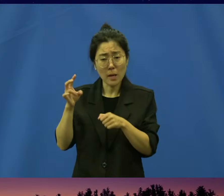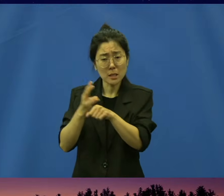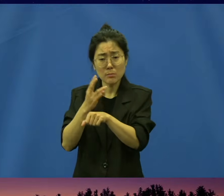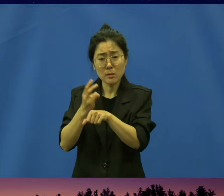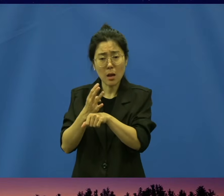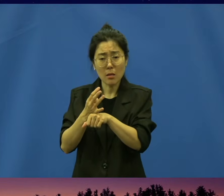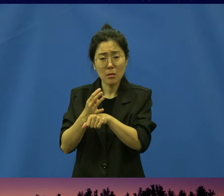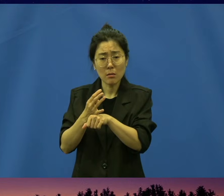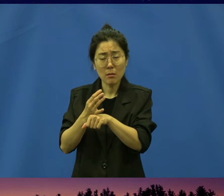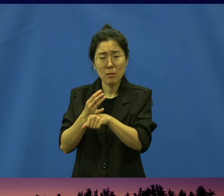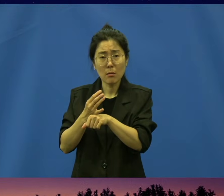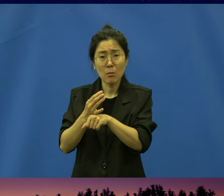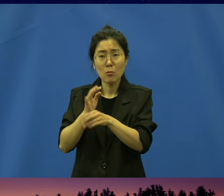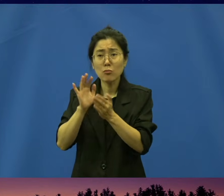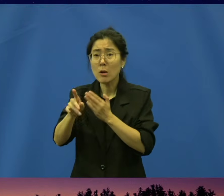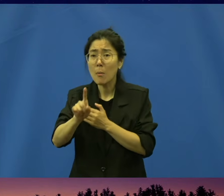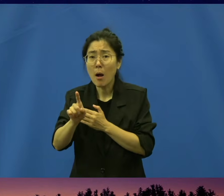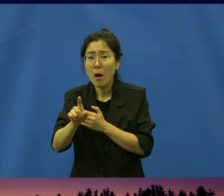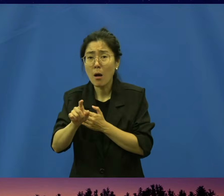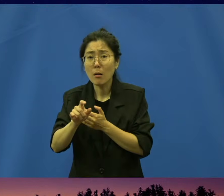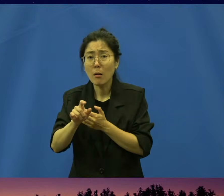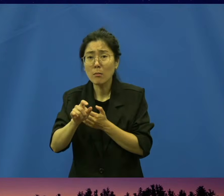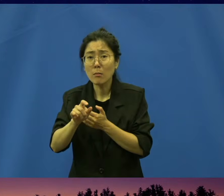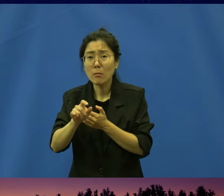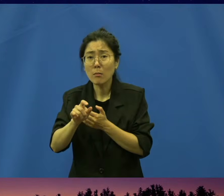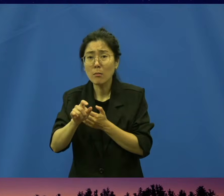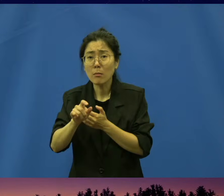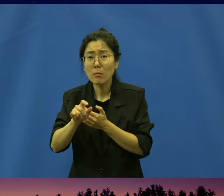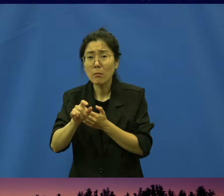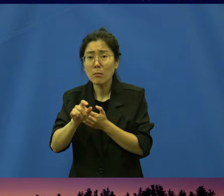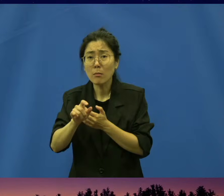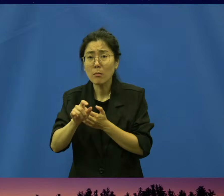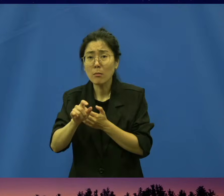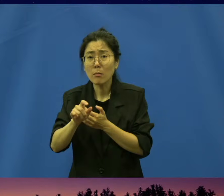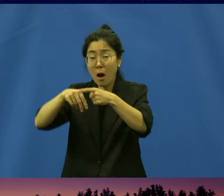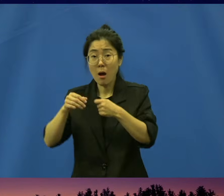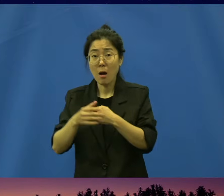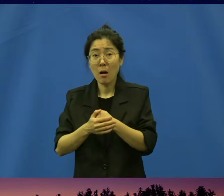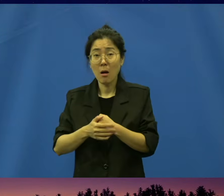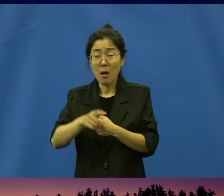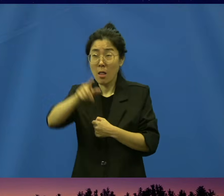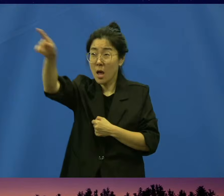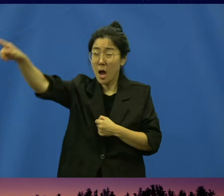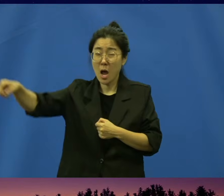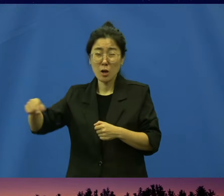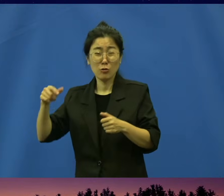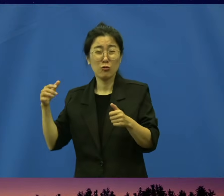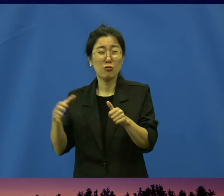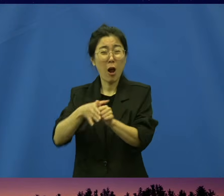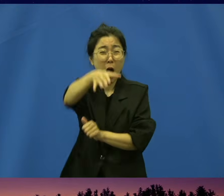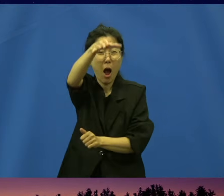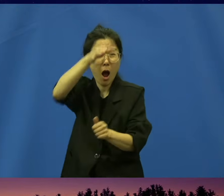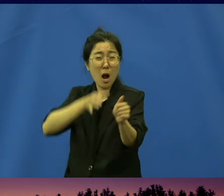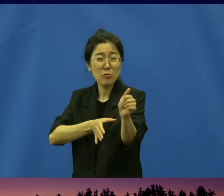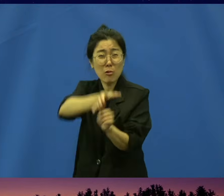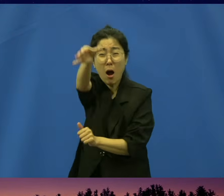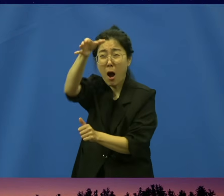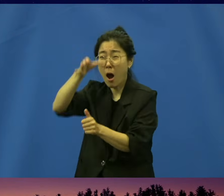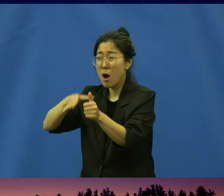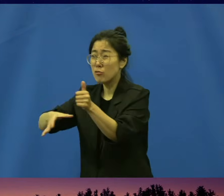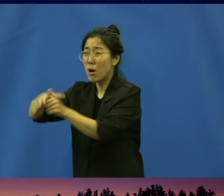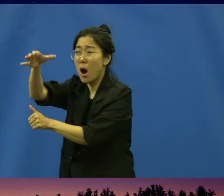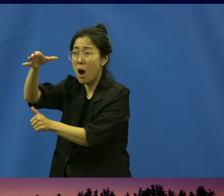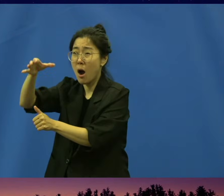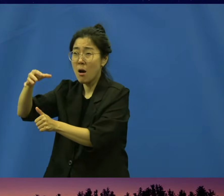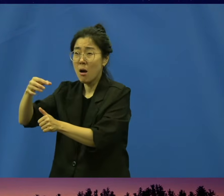자기를 그렇게 처형하고 죽이는 그런 사람, 유대인들이 있고 로마 사람들이 있는데 제자들을